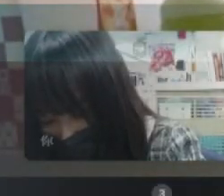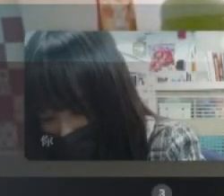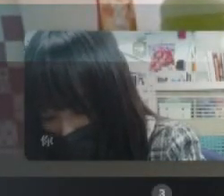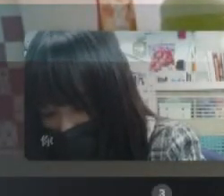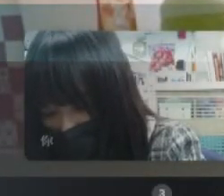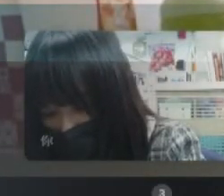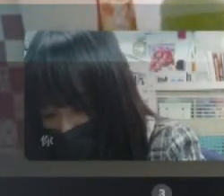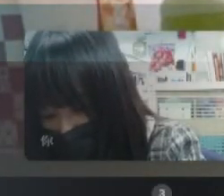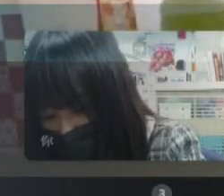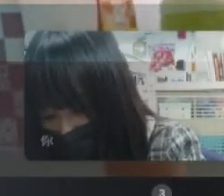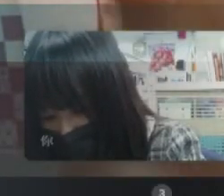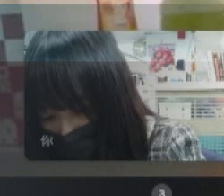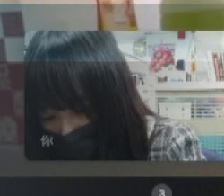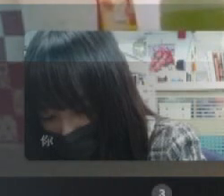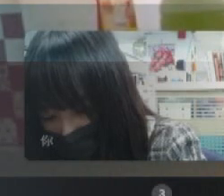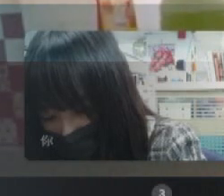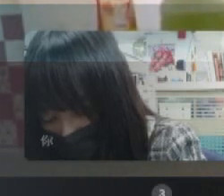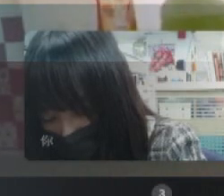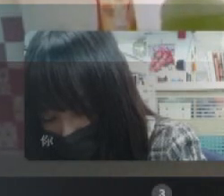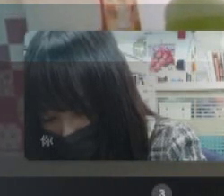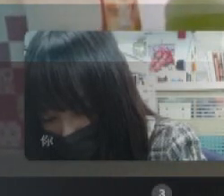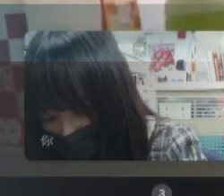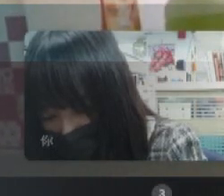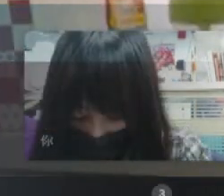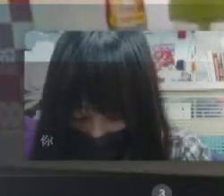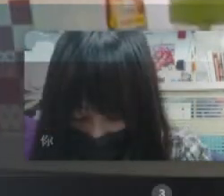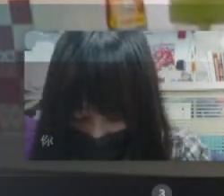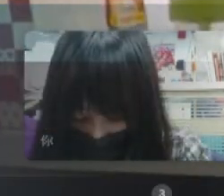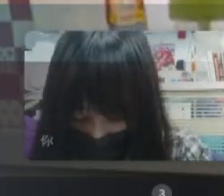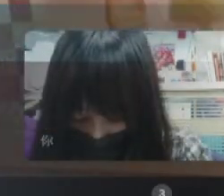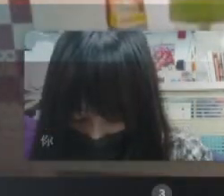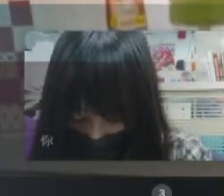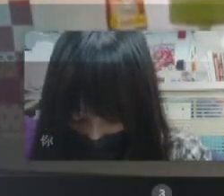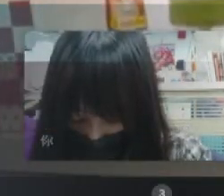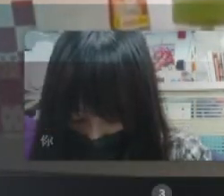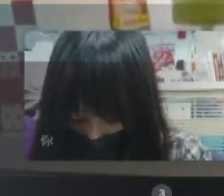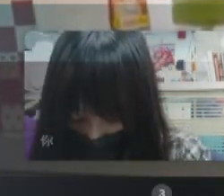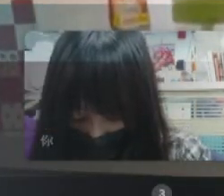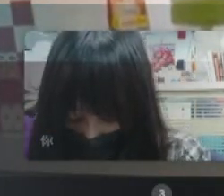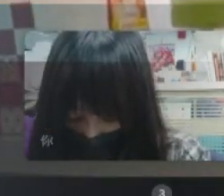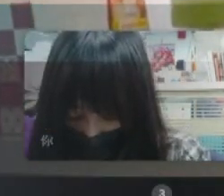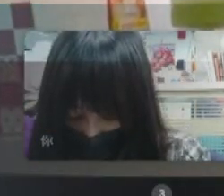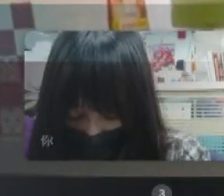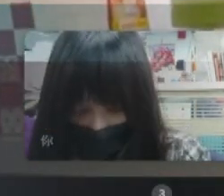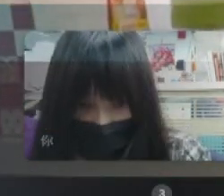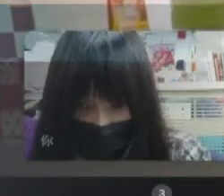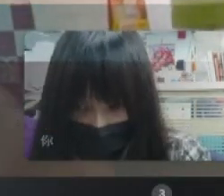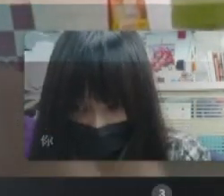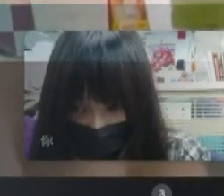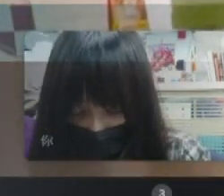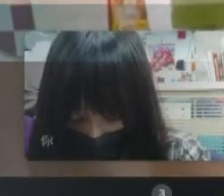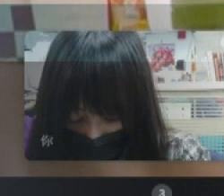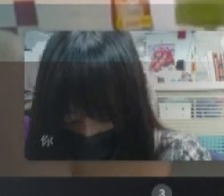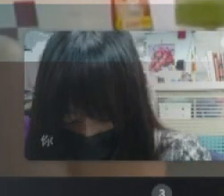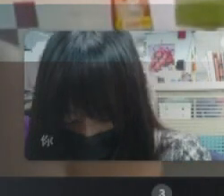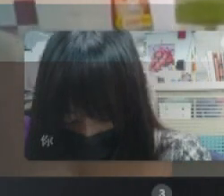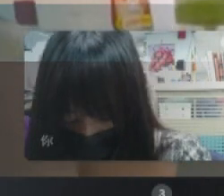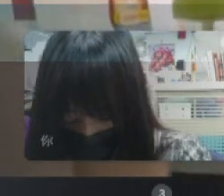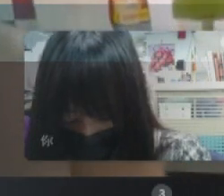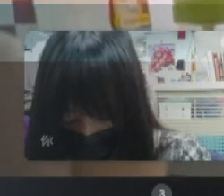后呢，再把它拿去做这个网页的搜寻。那如果说想要从头开始，其实会需要非常非常多的资源。那他们可能可以用这个